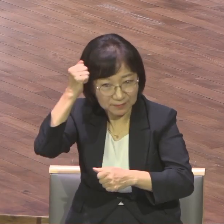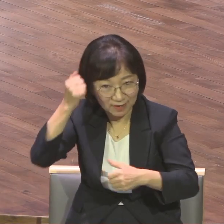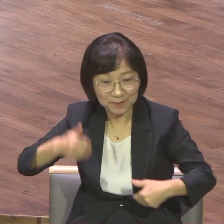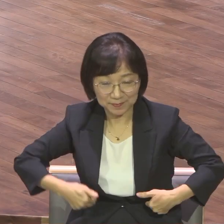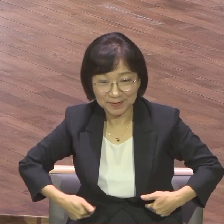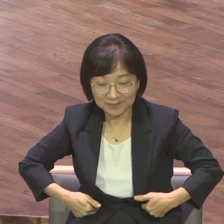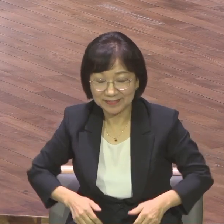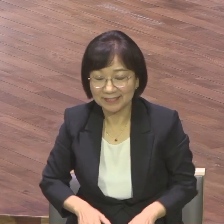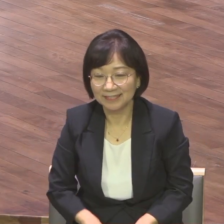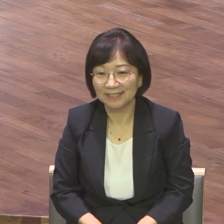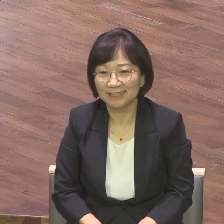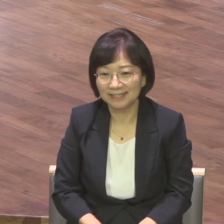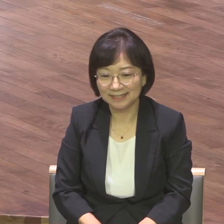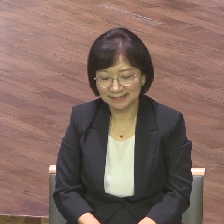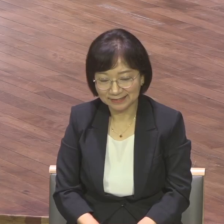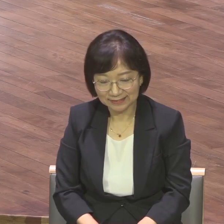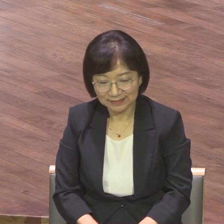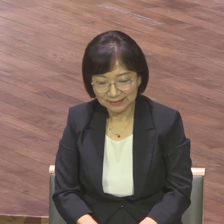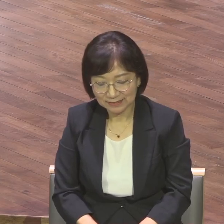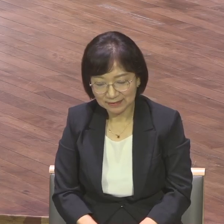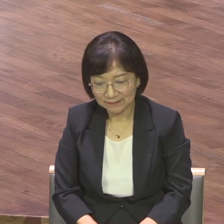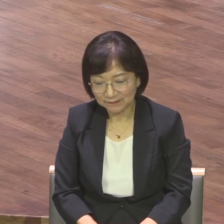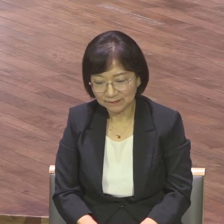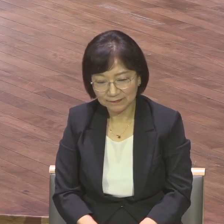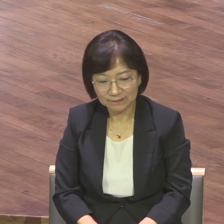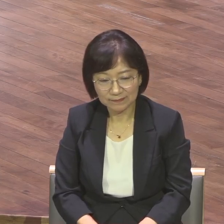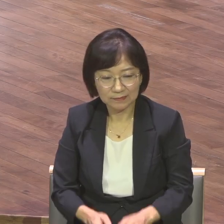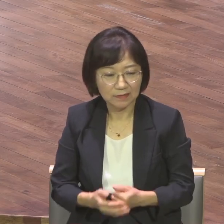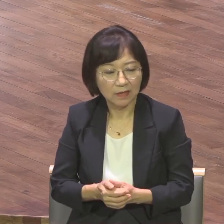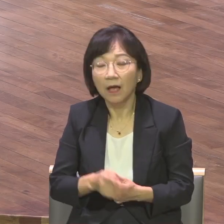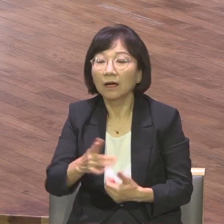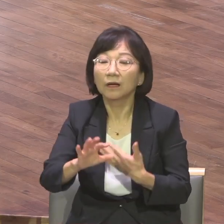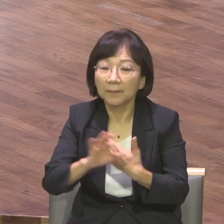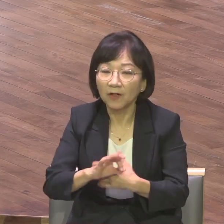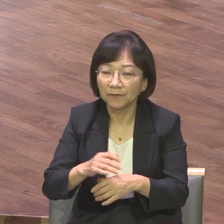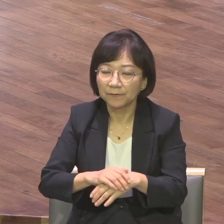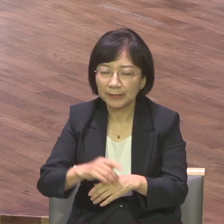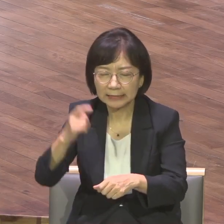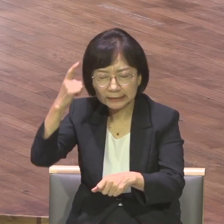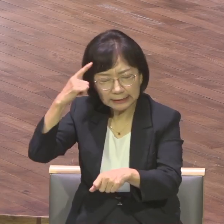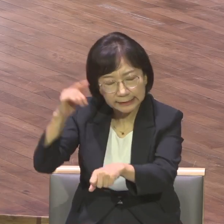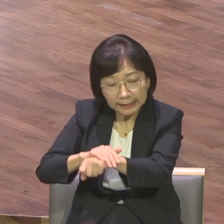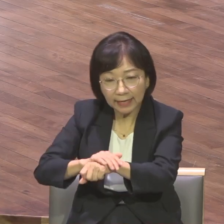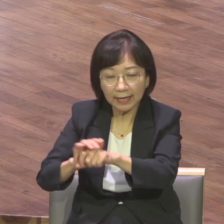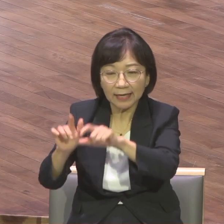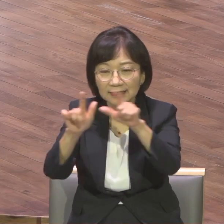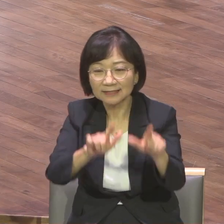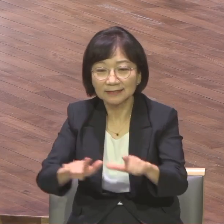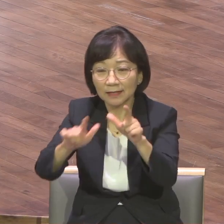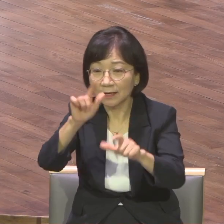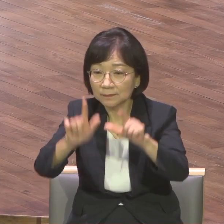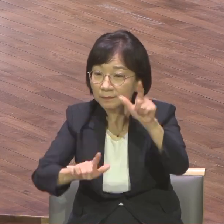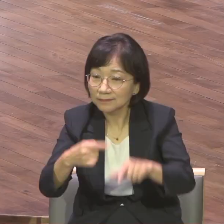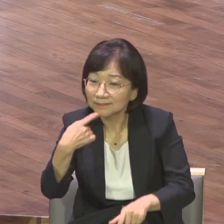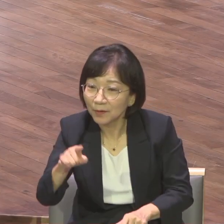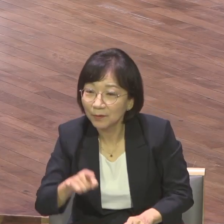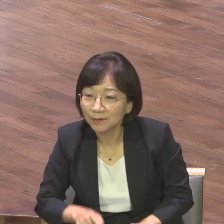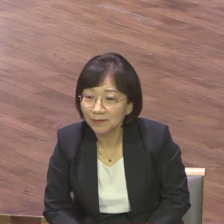때 어떻게 사는 것이 참 지혜로운 자의 삶인지 그 답을 주고 있어요.